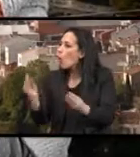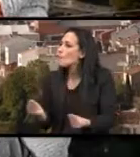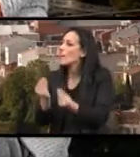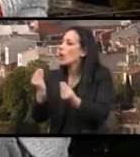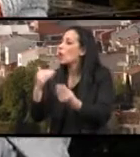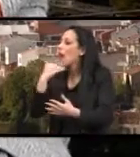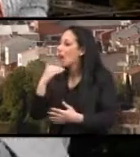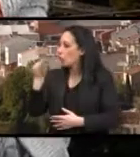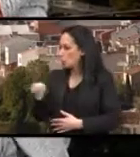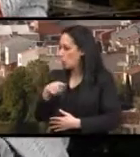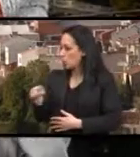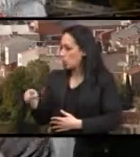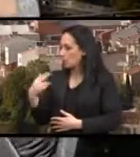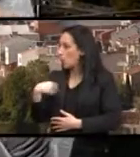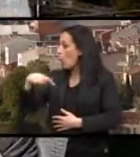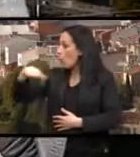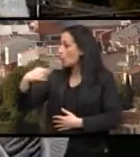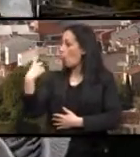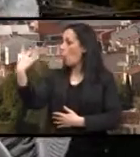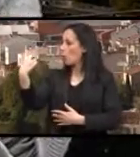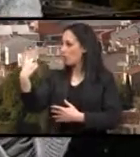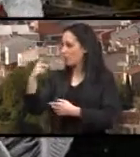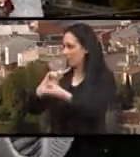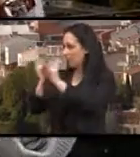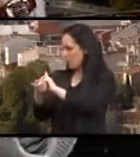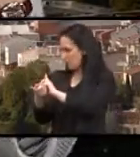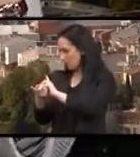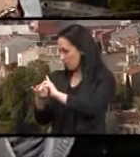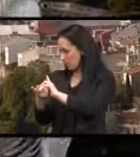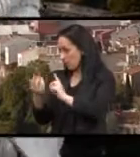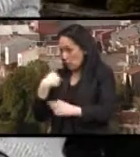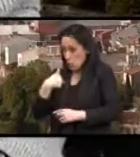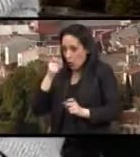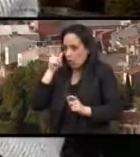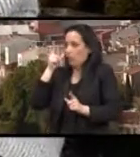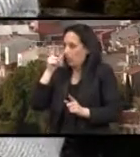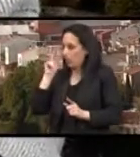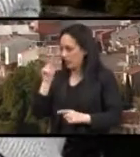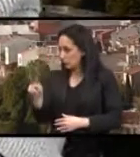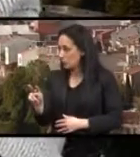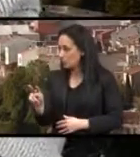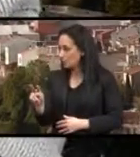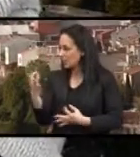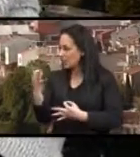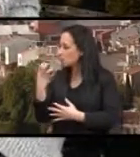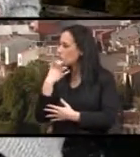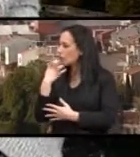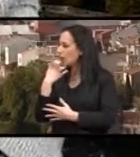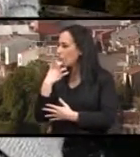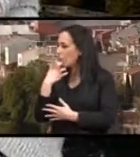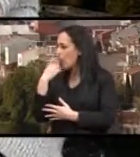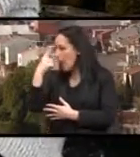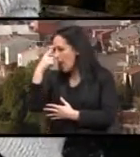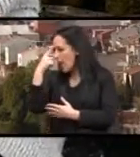notat una cosa. Una. Quina? A veure, que l'així veig jo, sí, no? Sí, clar. El carrer... Ara